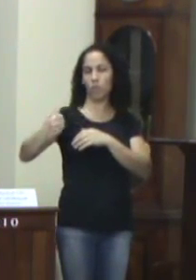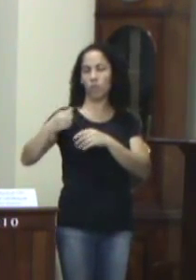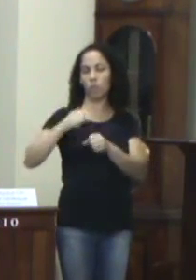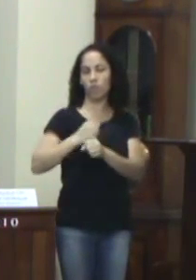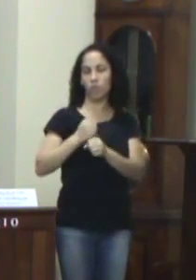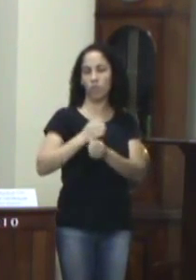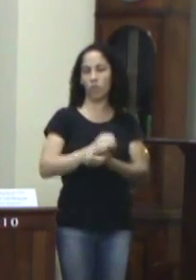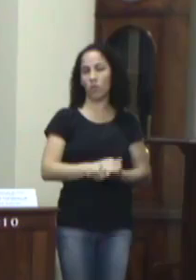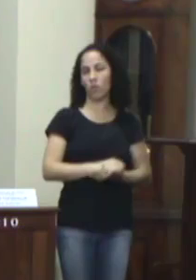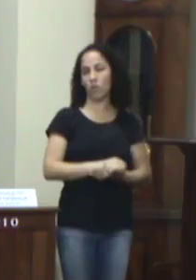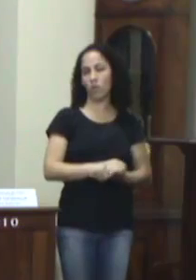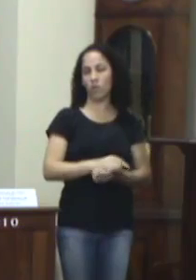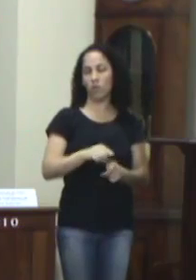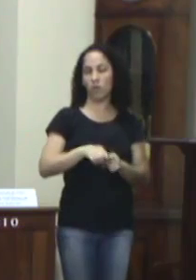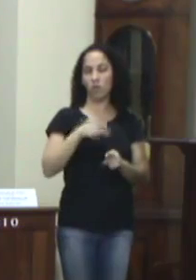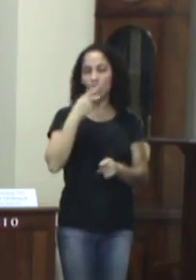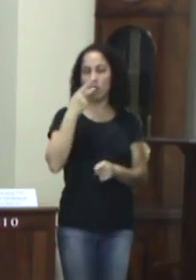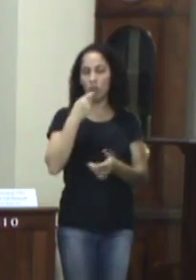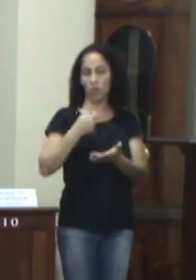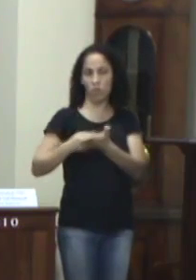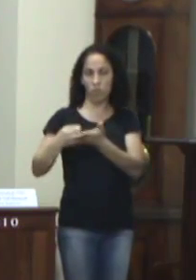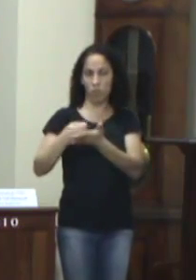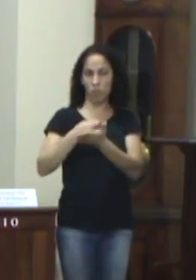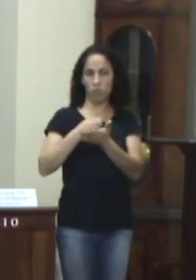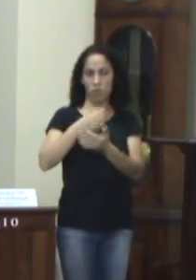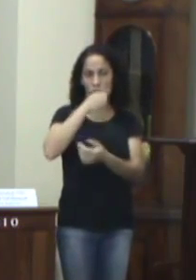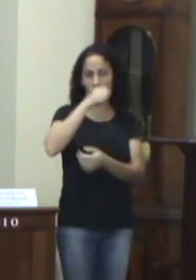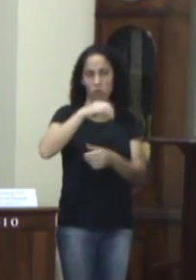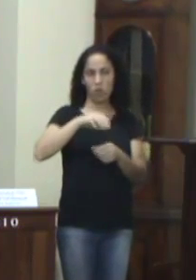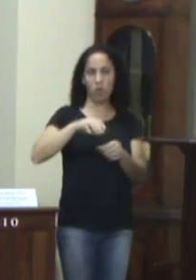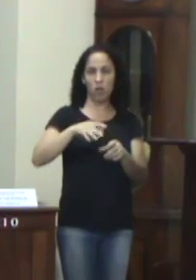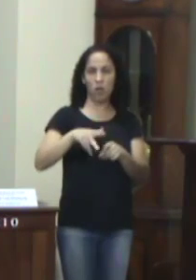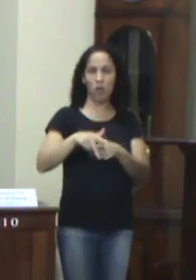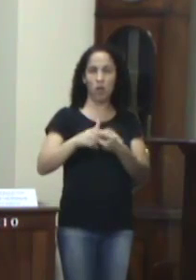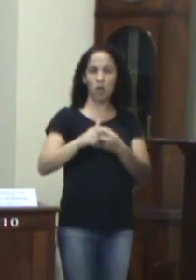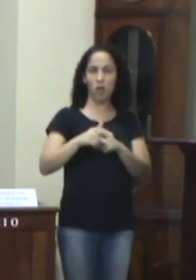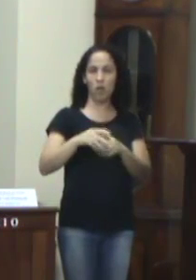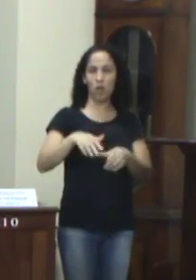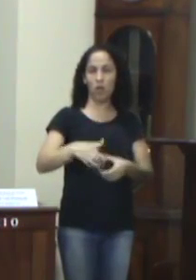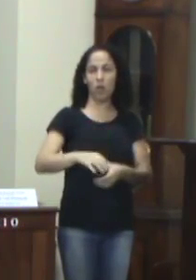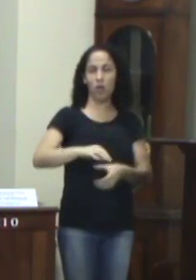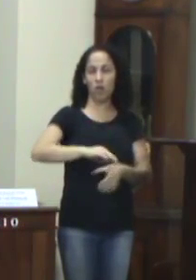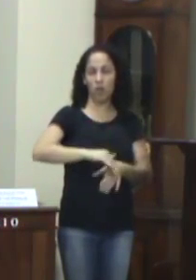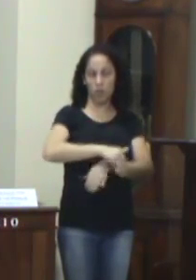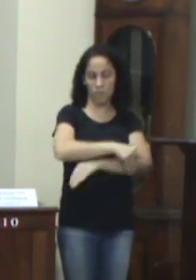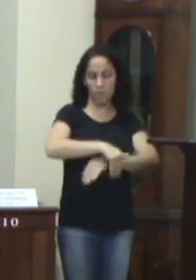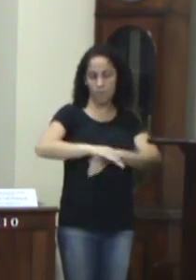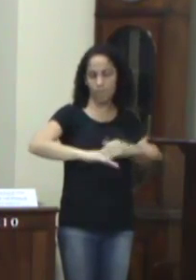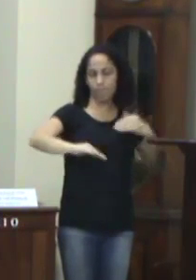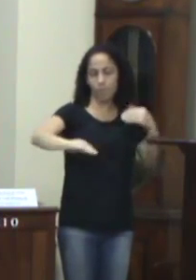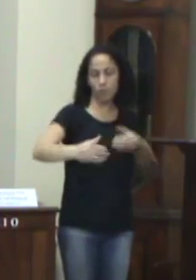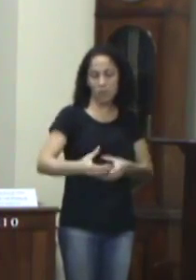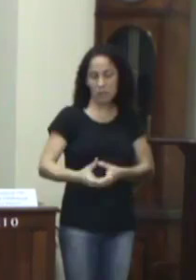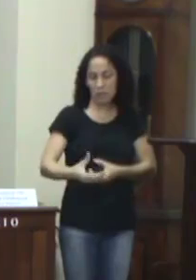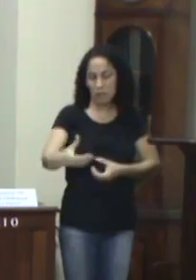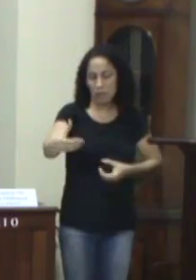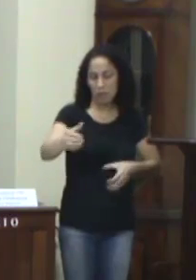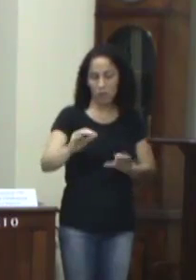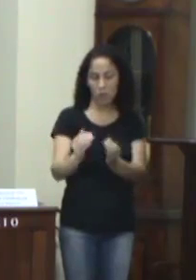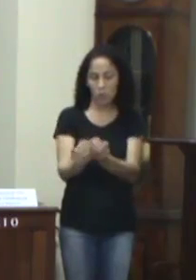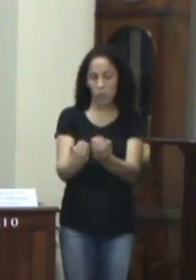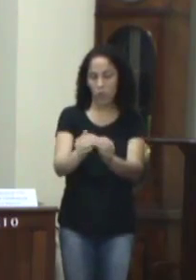2.956, de 2017, que dispõe sobre a obrigatoriedade de conserto dos buracos e valas nas vias e passeios públicos e da outras